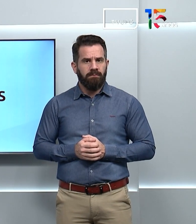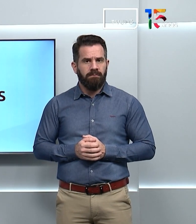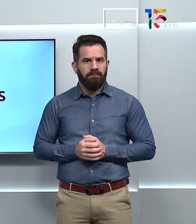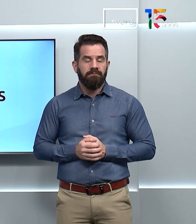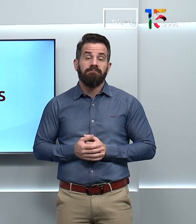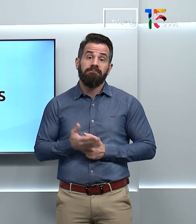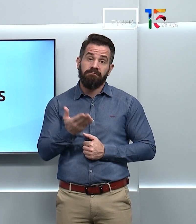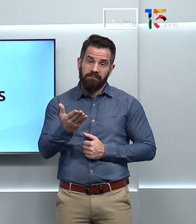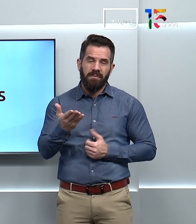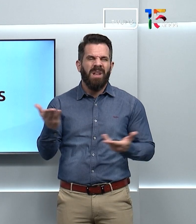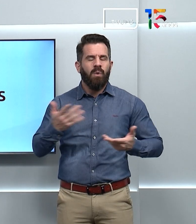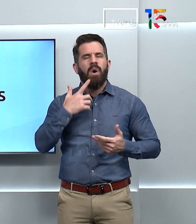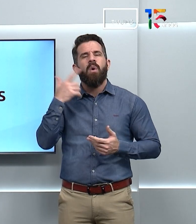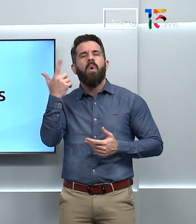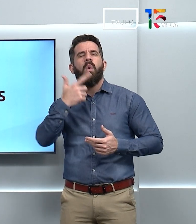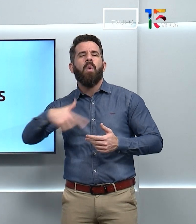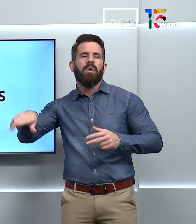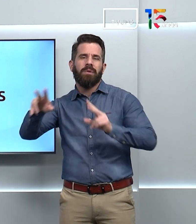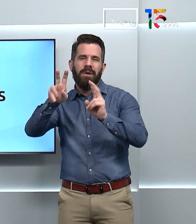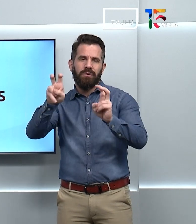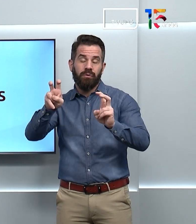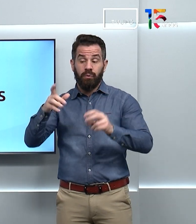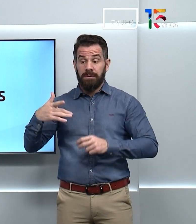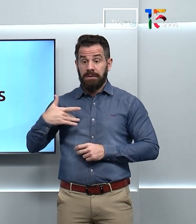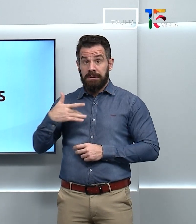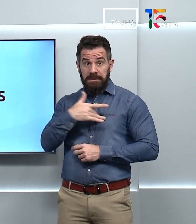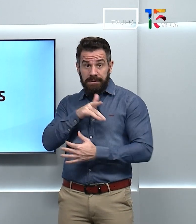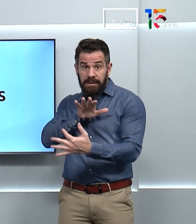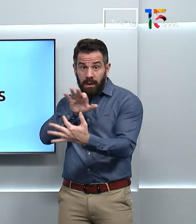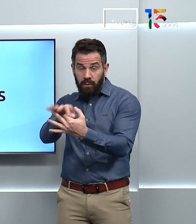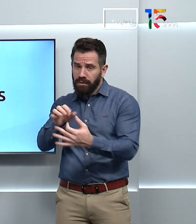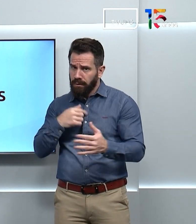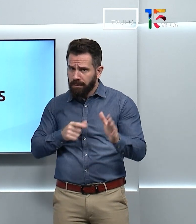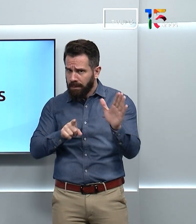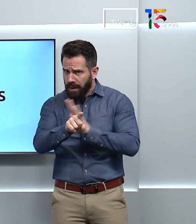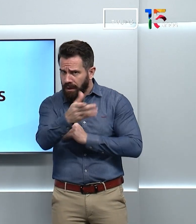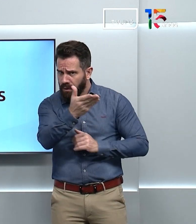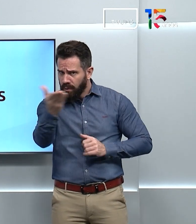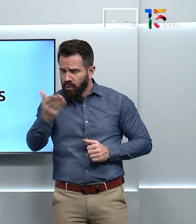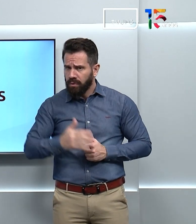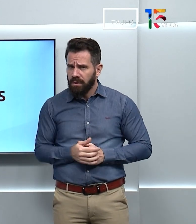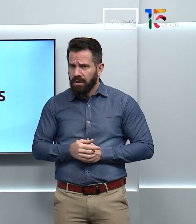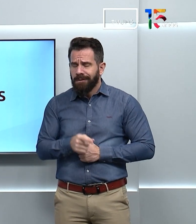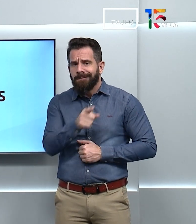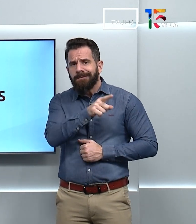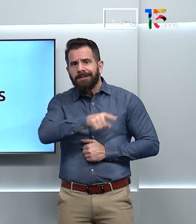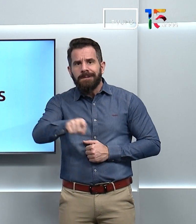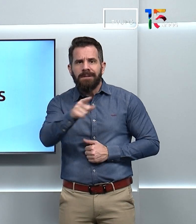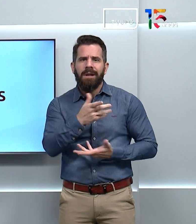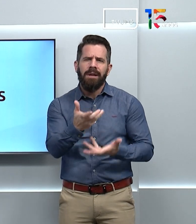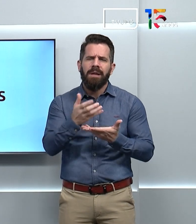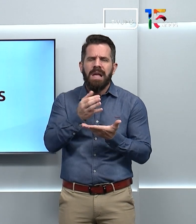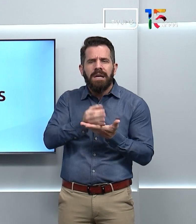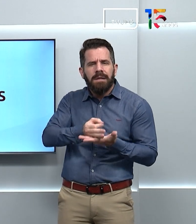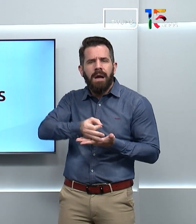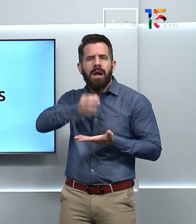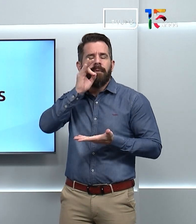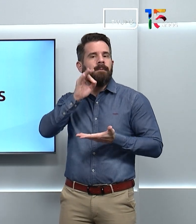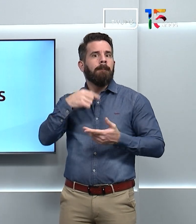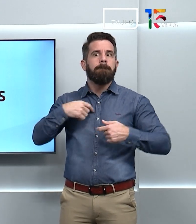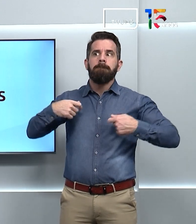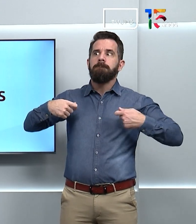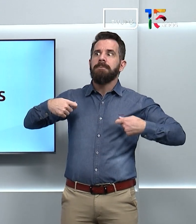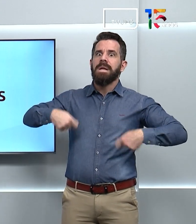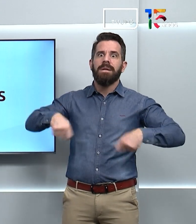Agora a gente muda um pouco de assunto para falar sobre saúde. Eu tenho uma pergunta para você. Você é daqueles que não resiste a uma xícara de café para começar o